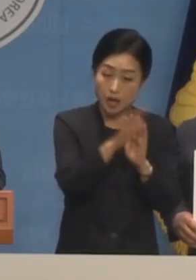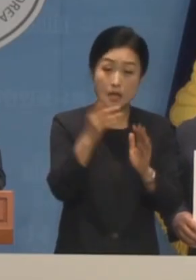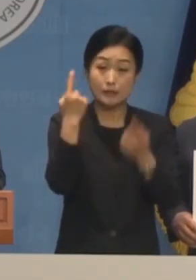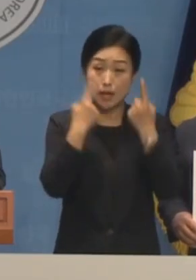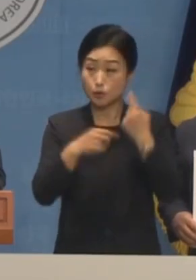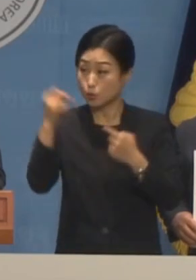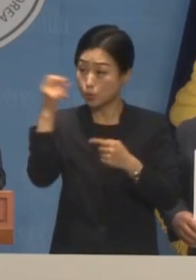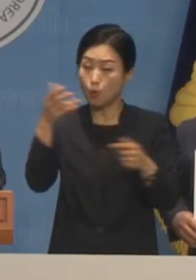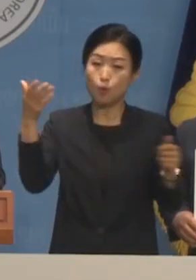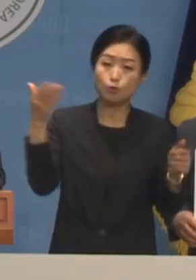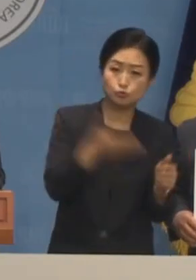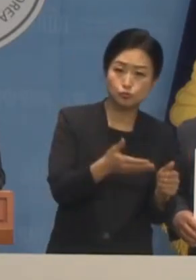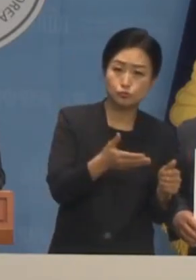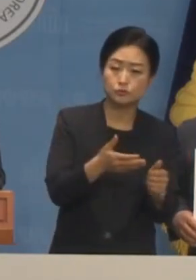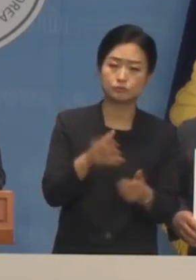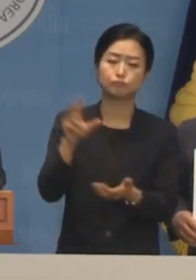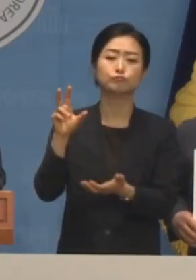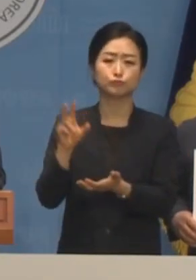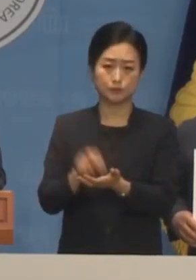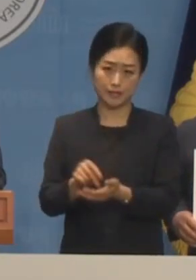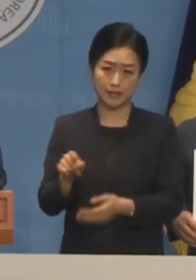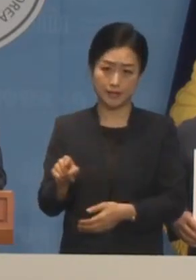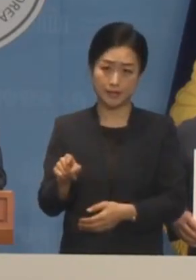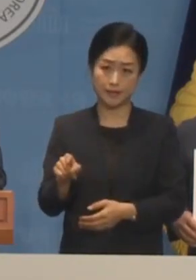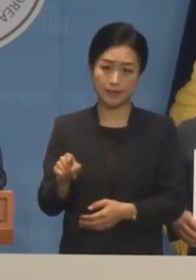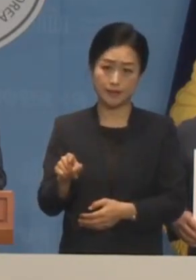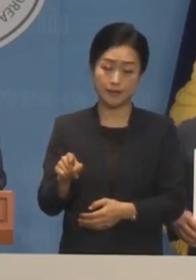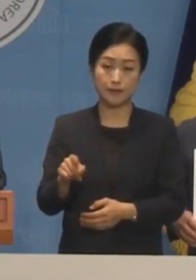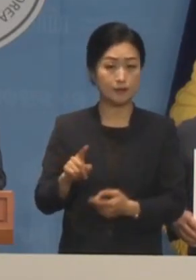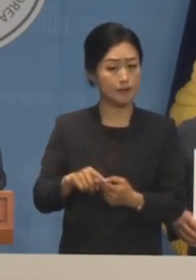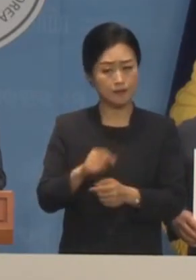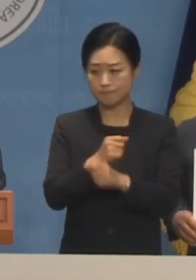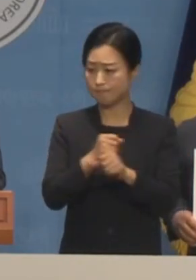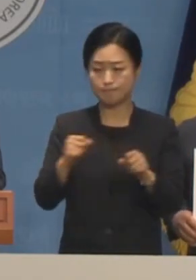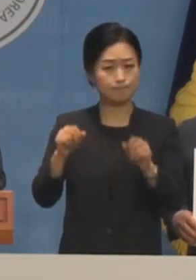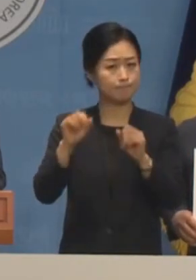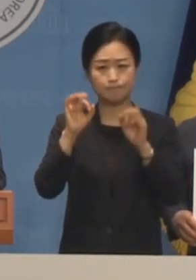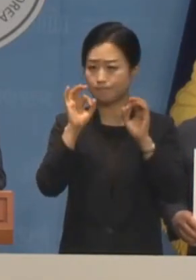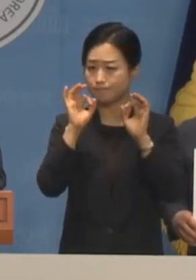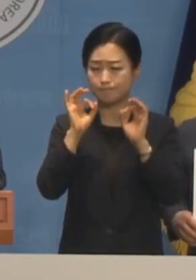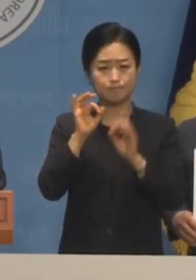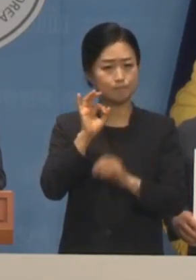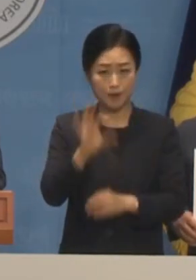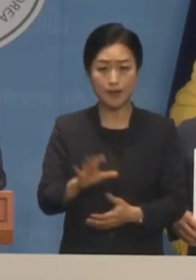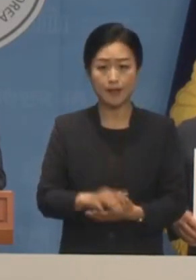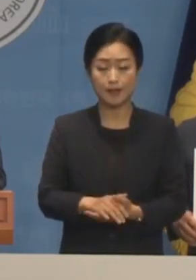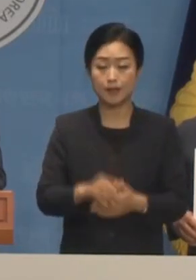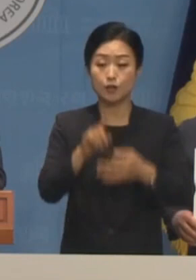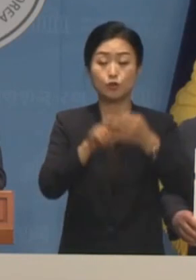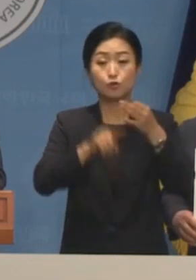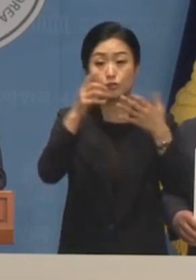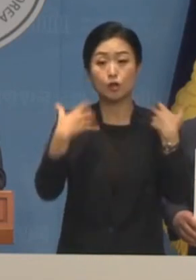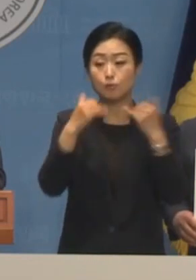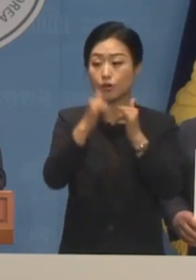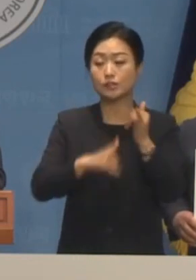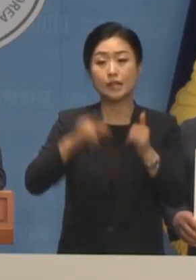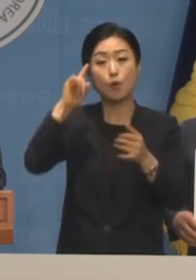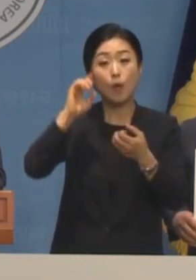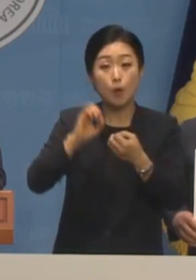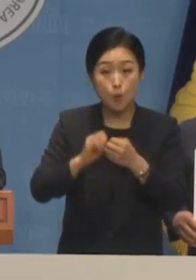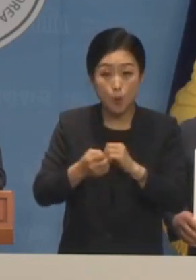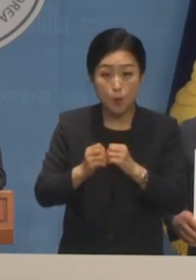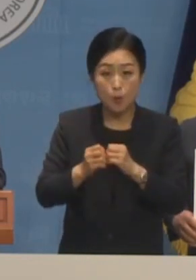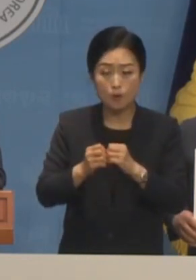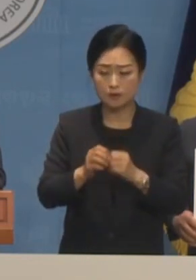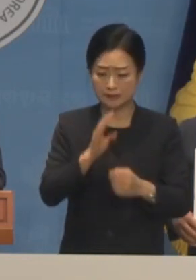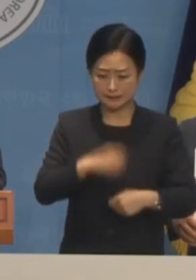주는 행위입니다 우리는 이러한 시도를 결코 용납할 수 없습니다 윤석열 정부의 역사 외곡 시도는